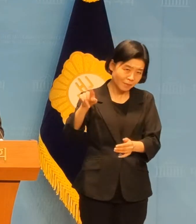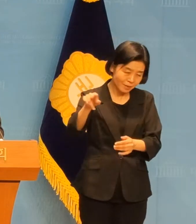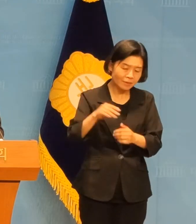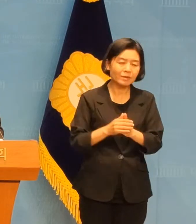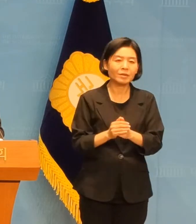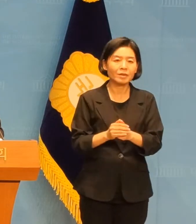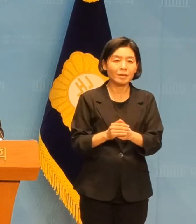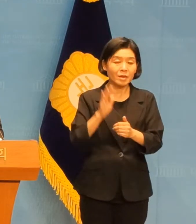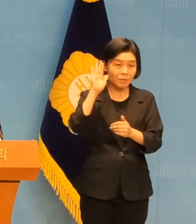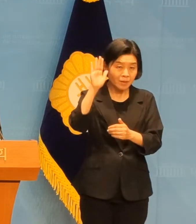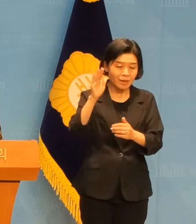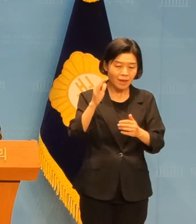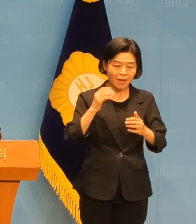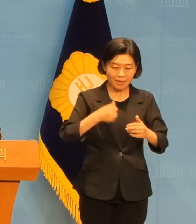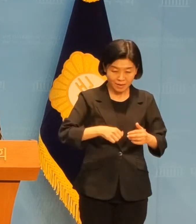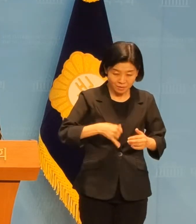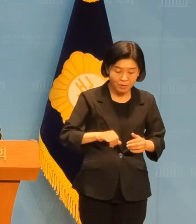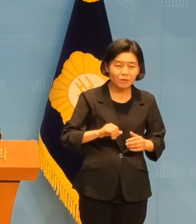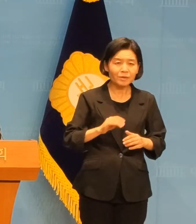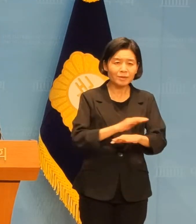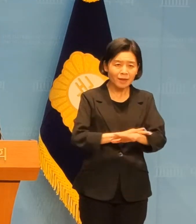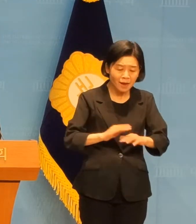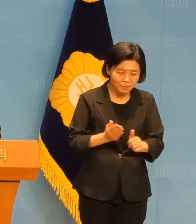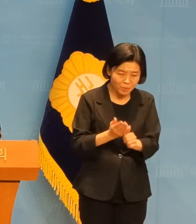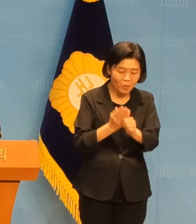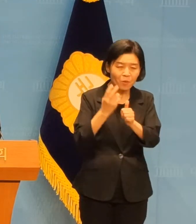실질적으로 보호받을 수 있는 국가를 만들겠습니다.